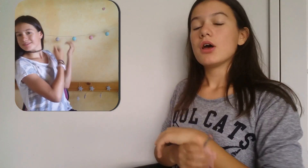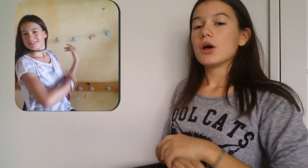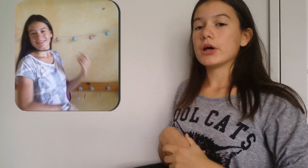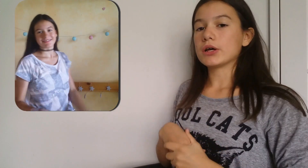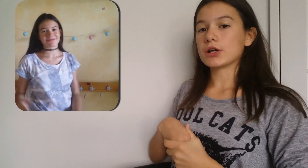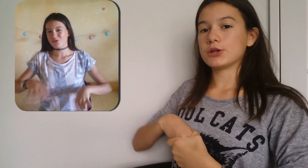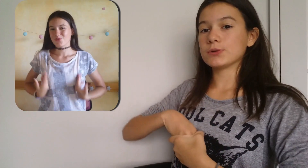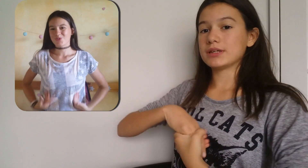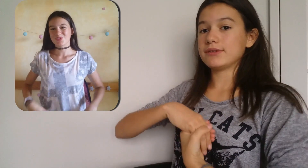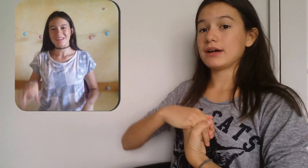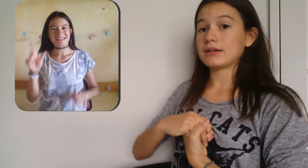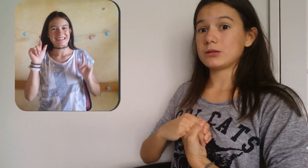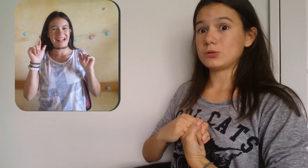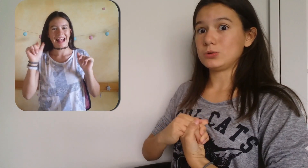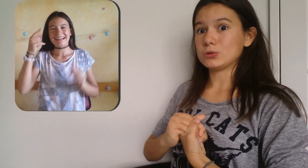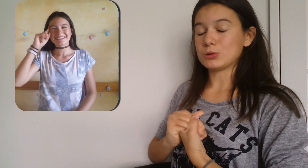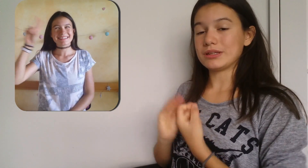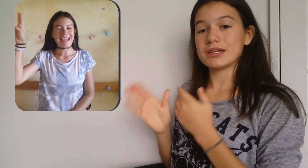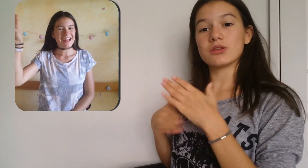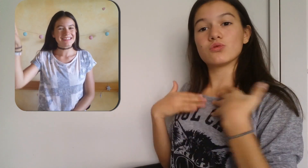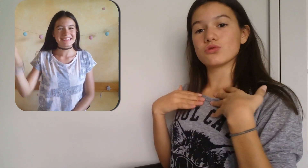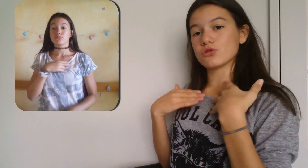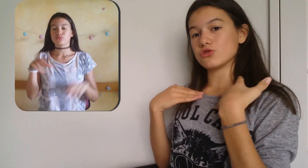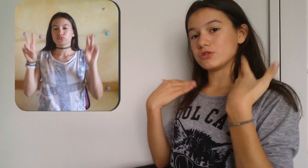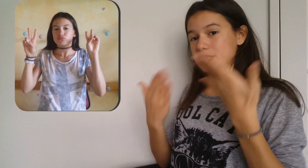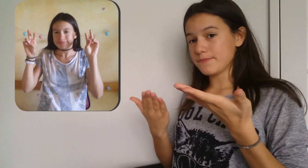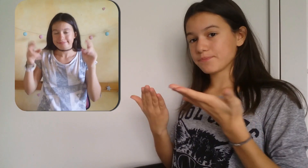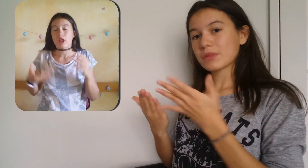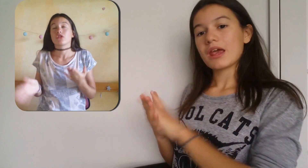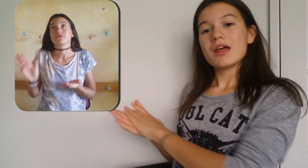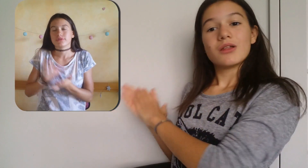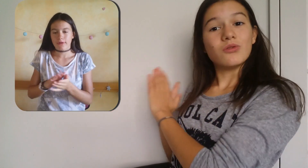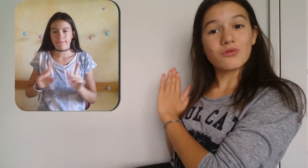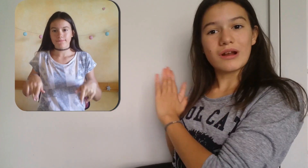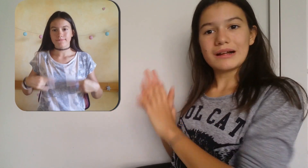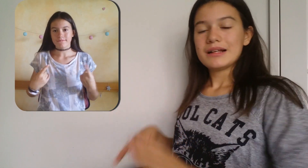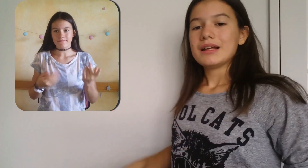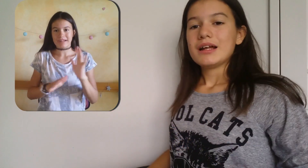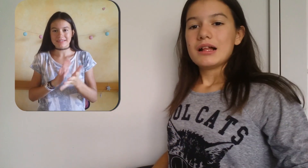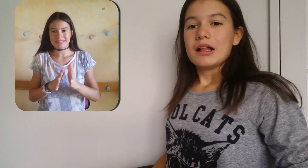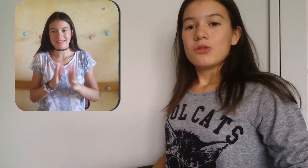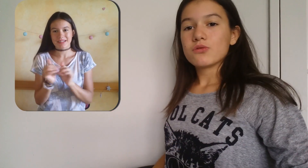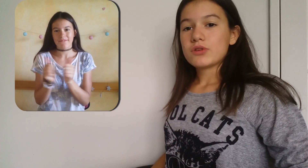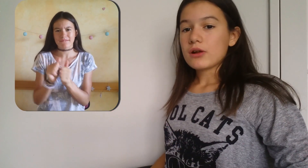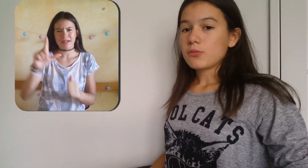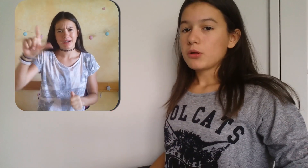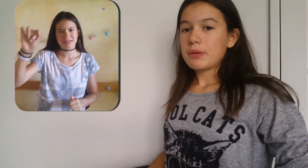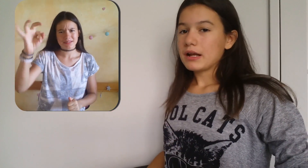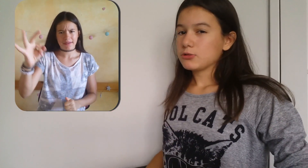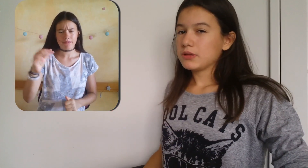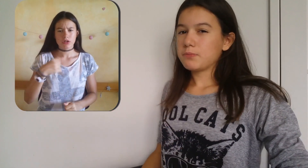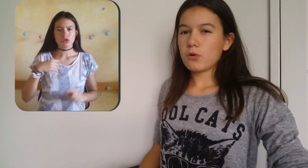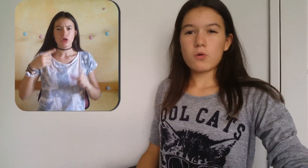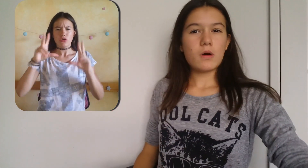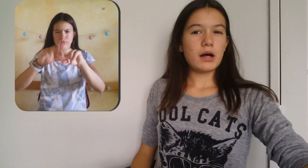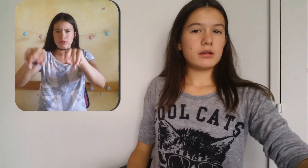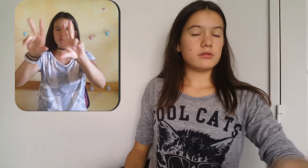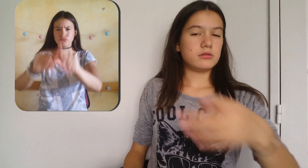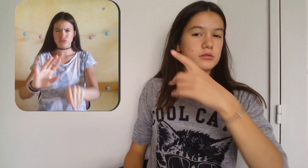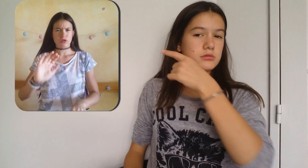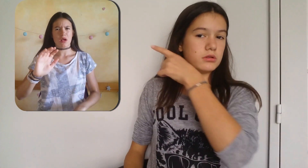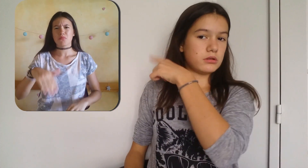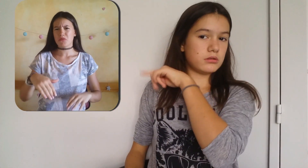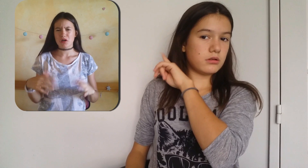LSF. Donc il va signer tout ce que je dis. Donc voilà. Donc vous allez comprendre par la suite